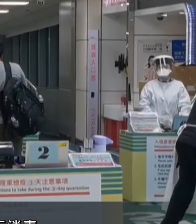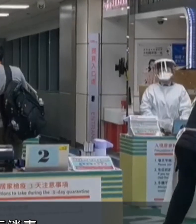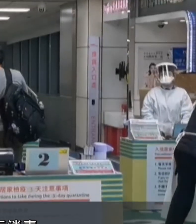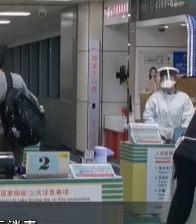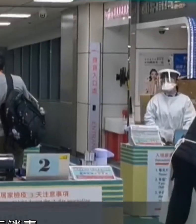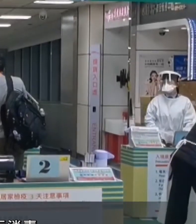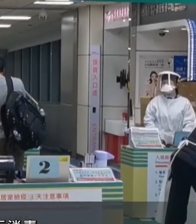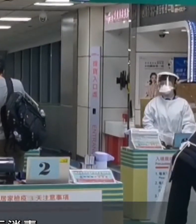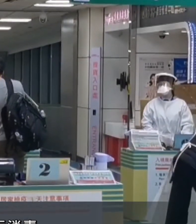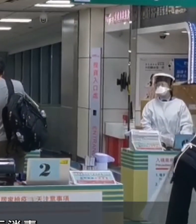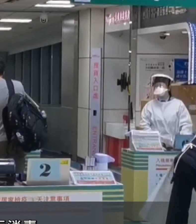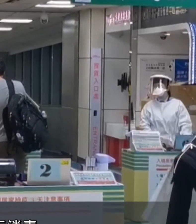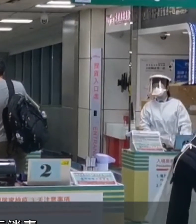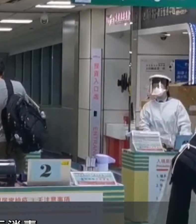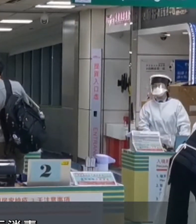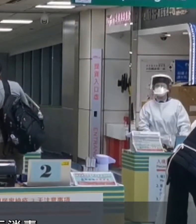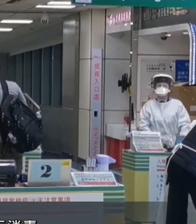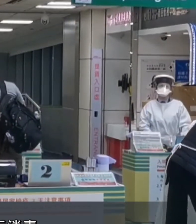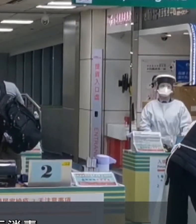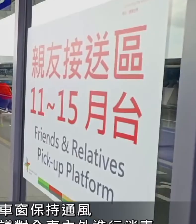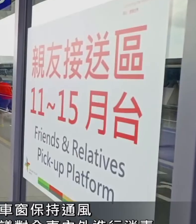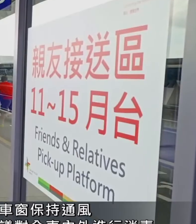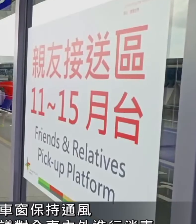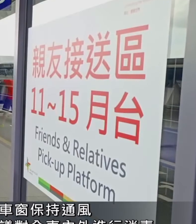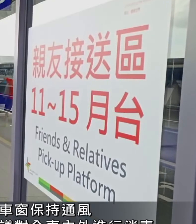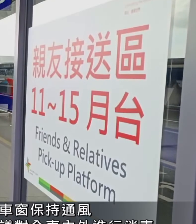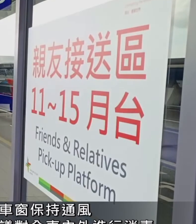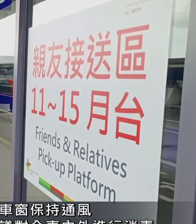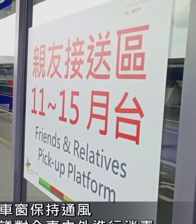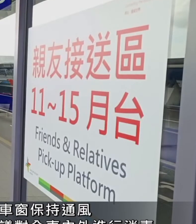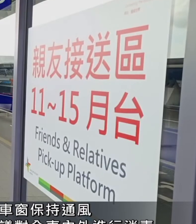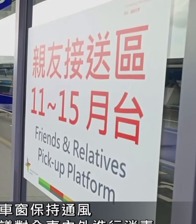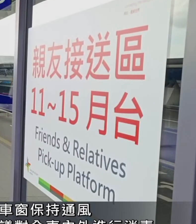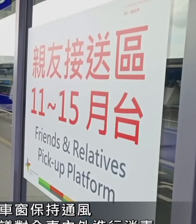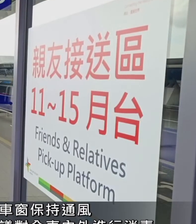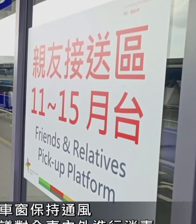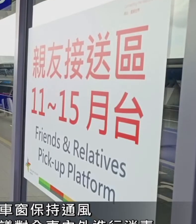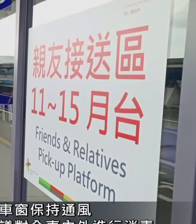手部、鞋底、行李进行消毒。在车内不要饮食，开车窗保持通